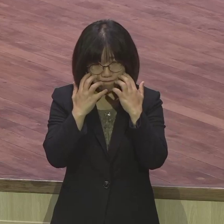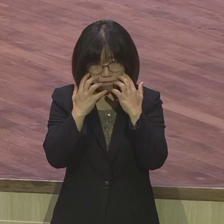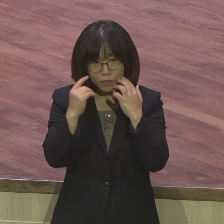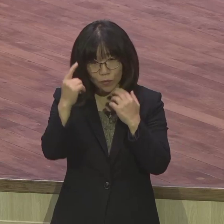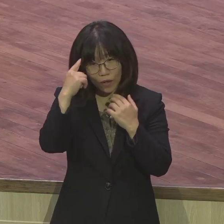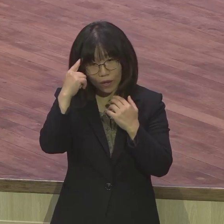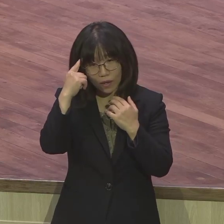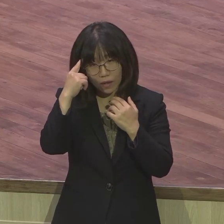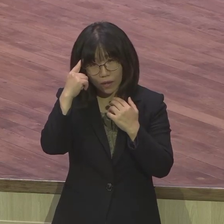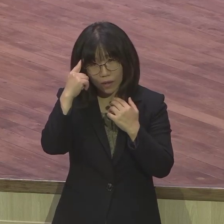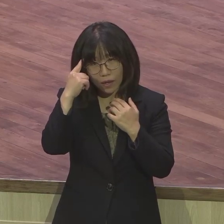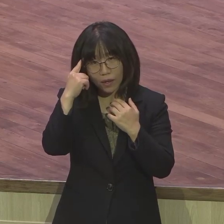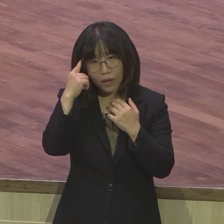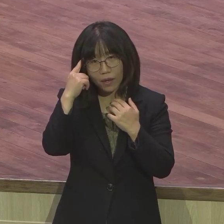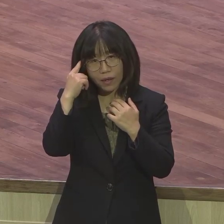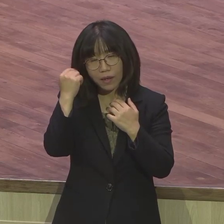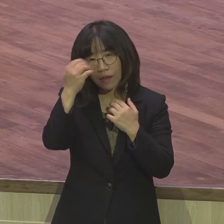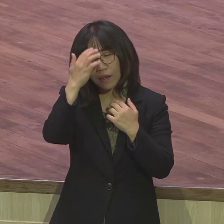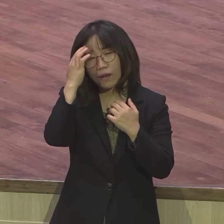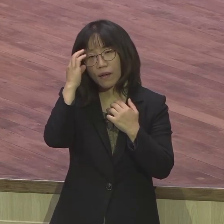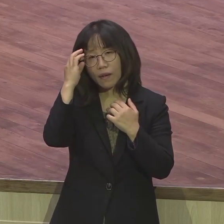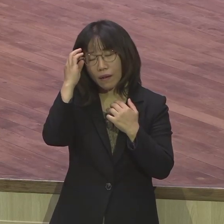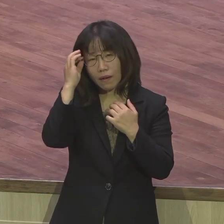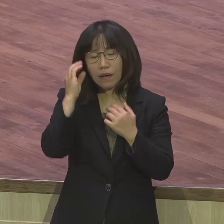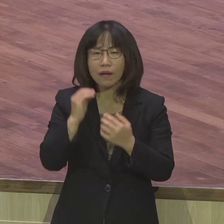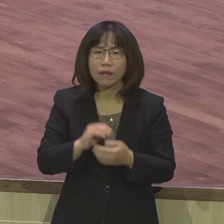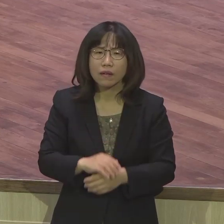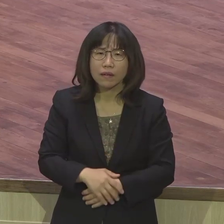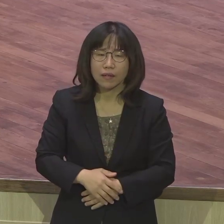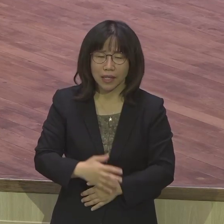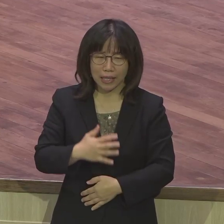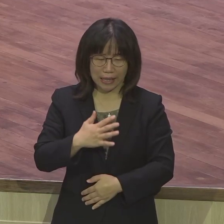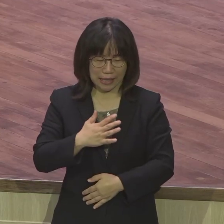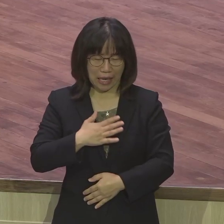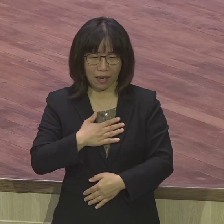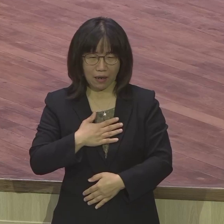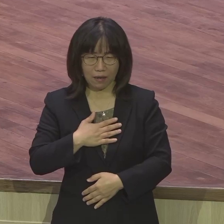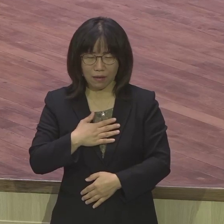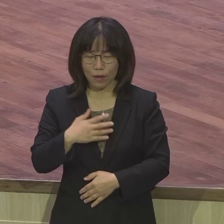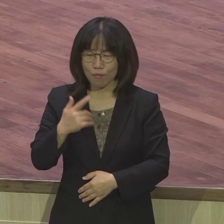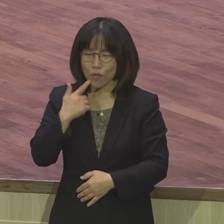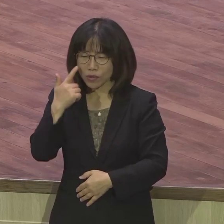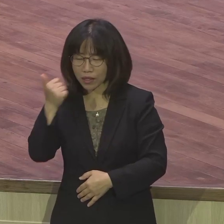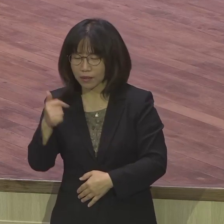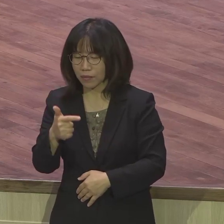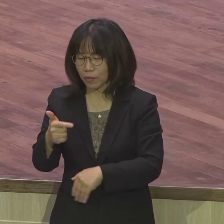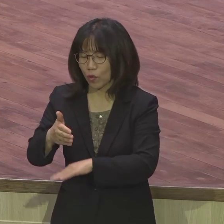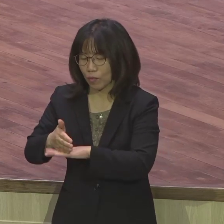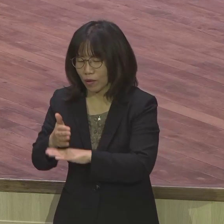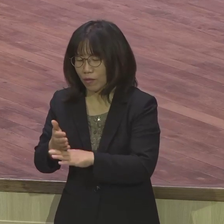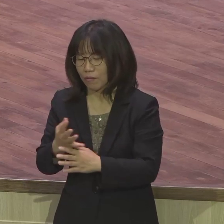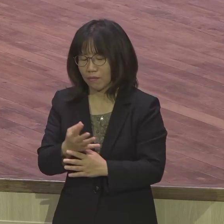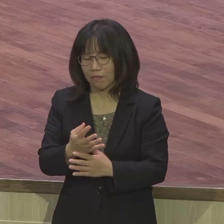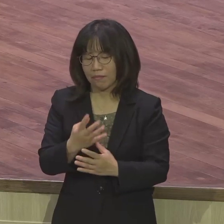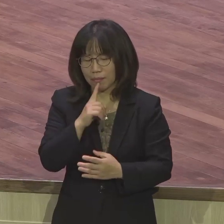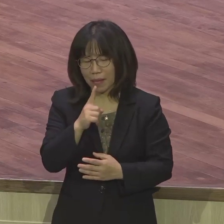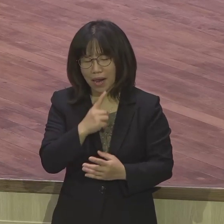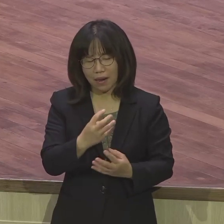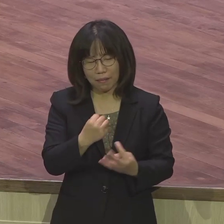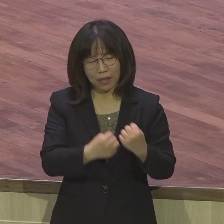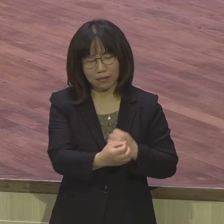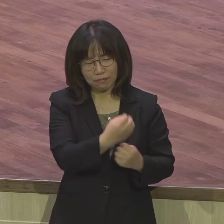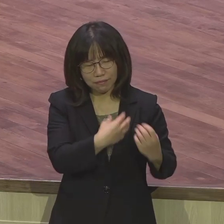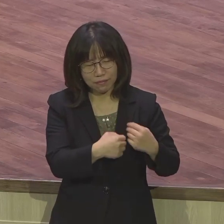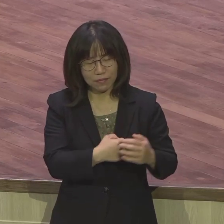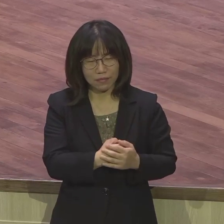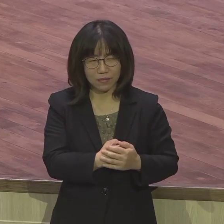어떻게 제 자랑하는 거 아닙니다. 사실대로 얘기하는 걸 어떡하기 제가 좀 뭐 캠프가 어떻다니, 오늘 현장 말씀 붙잡고 나갔는데